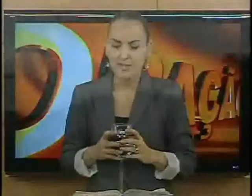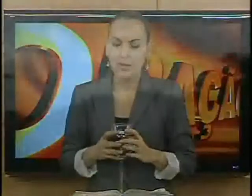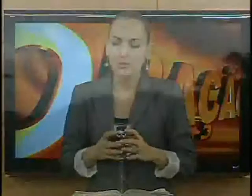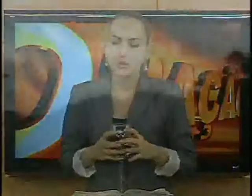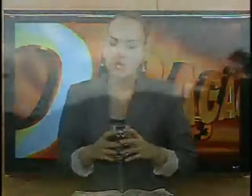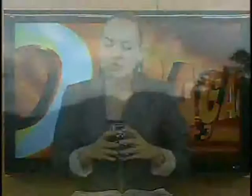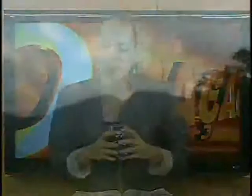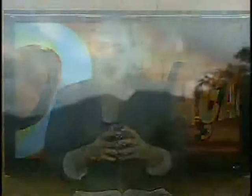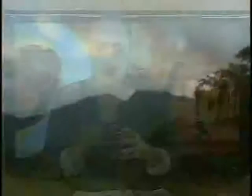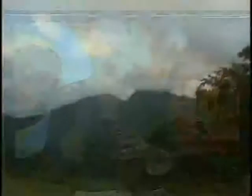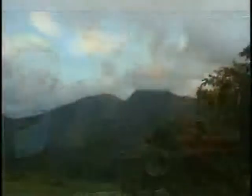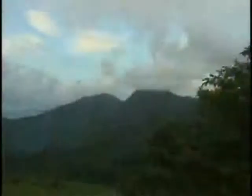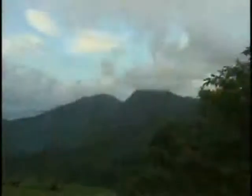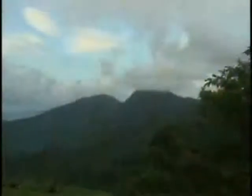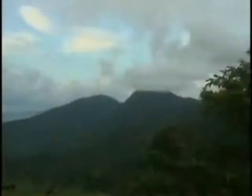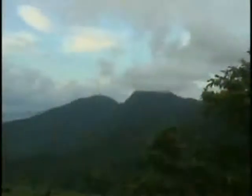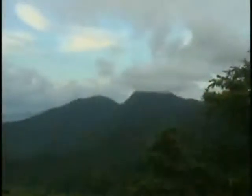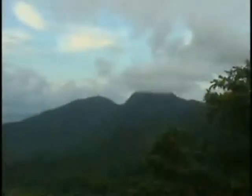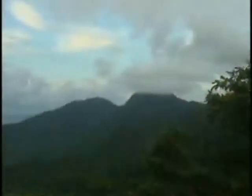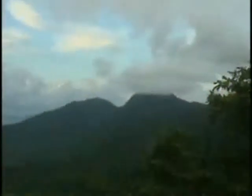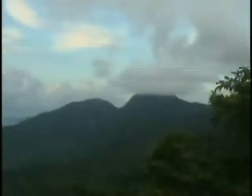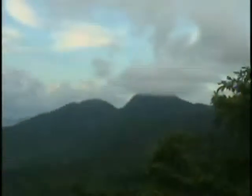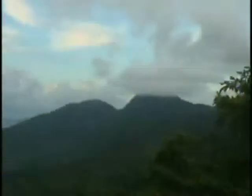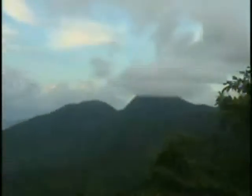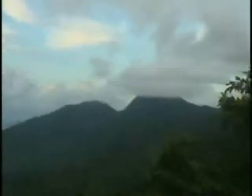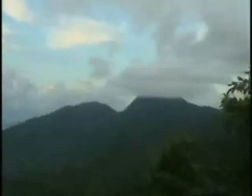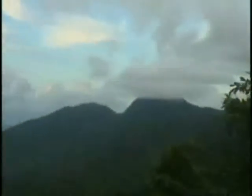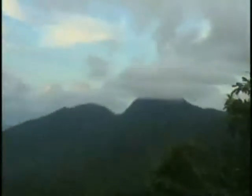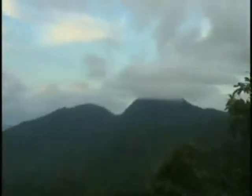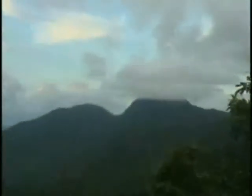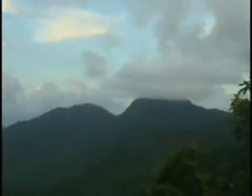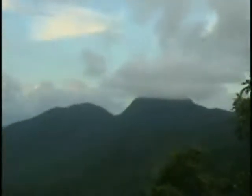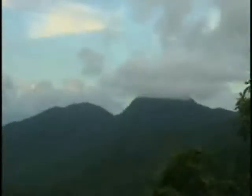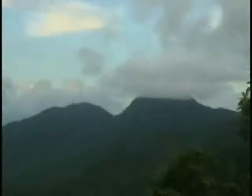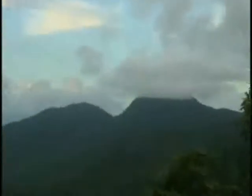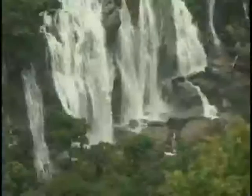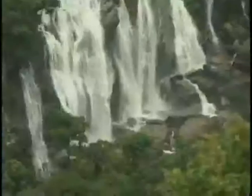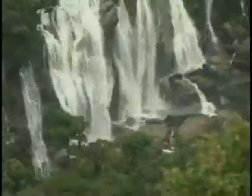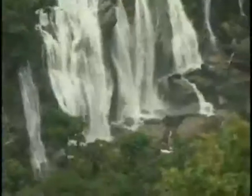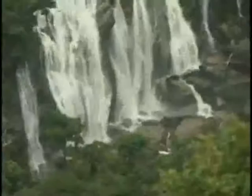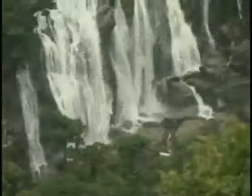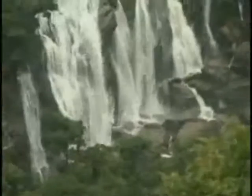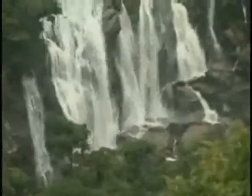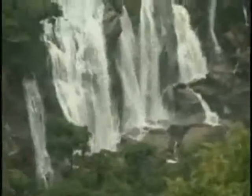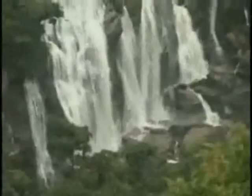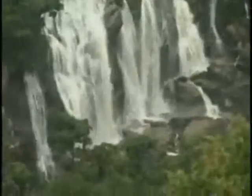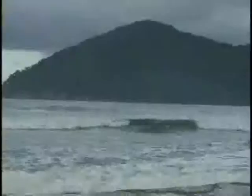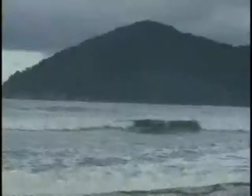Senhor meu Deus e meu Pai, visita esta pessoa agora onde ela está. Vai passando do teu sangue sobre